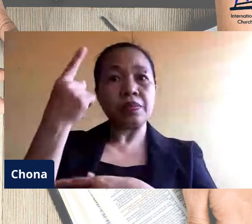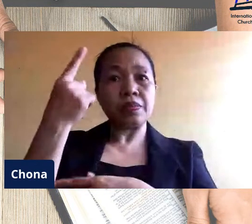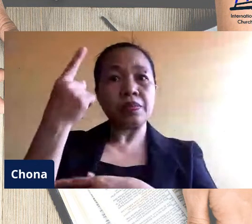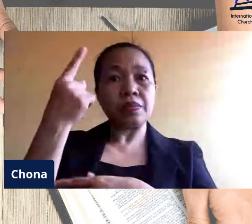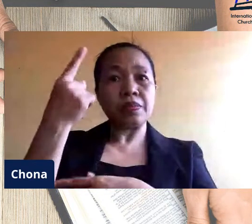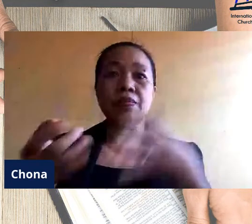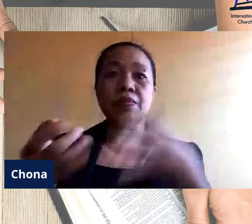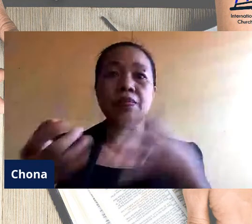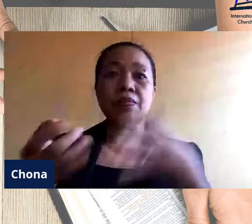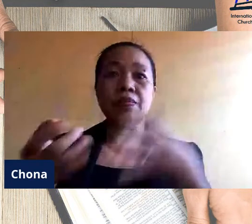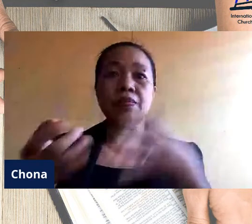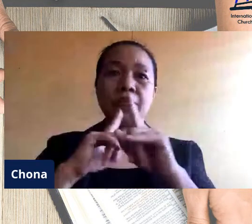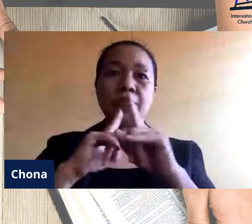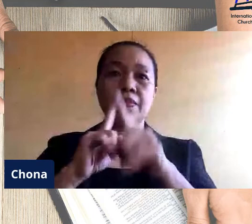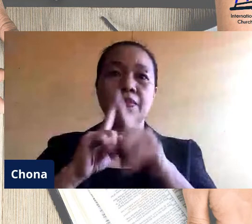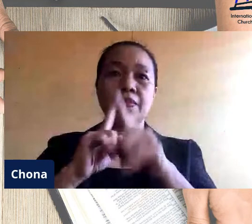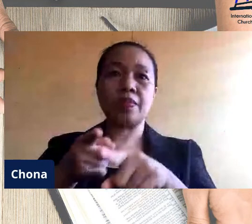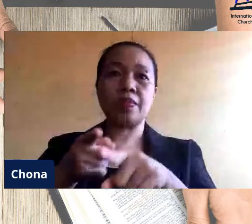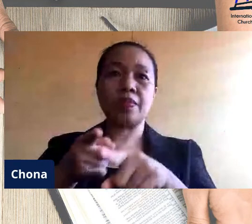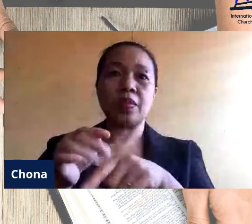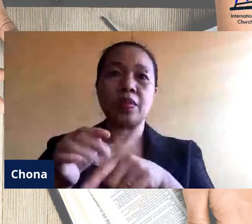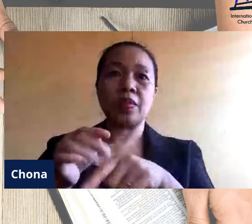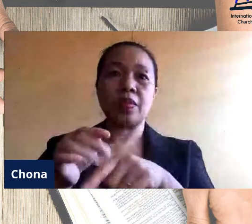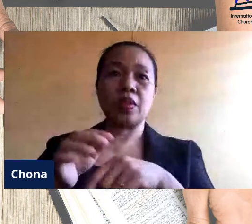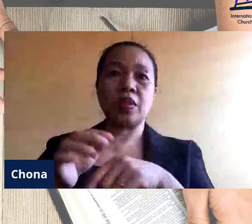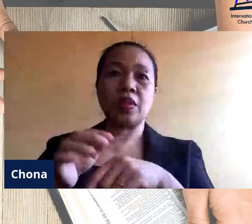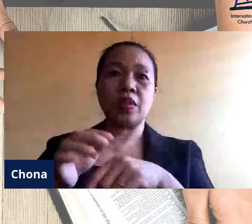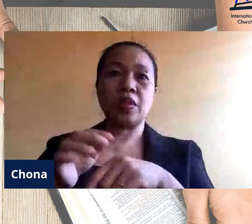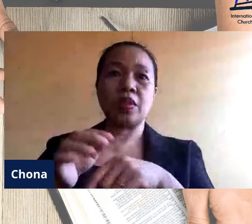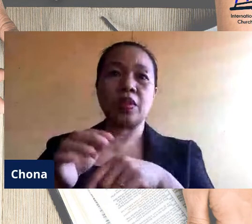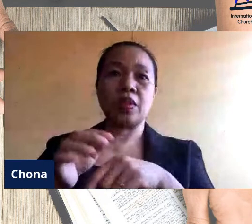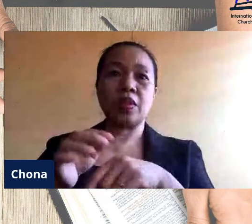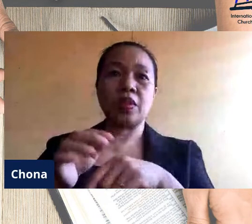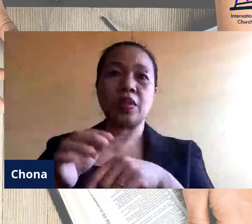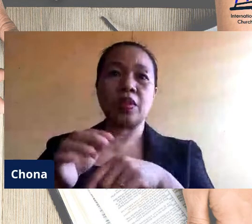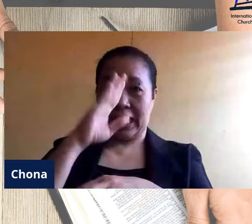ako. Kaya ako hinahanap yung ticket,